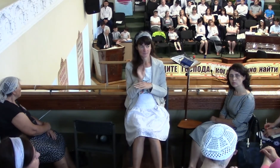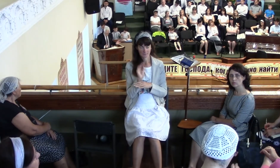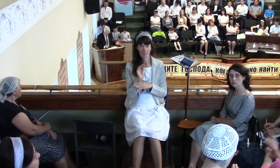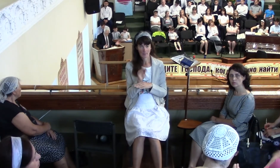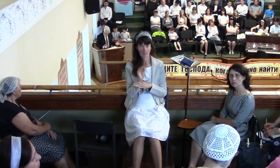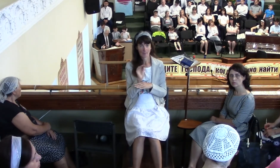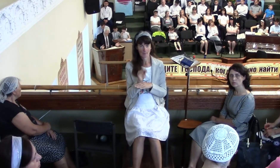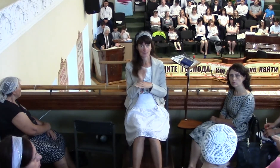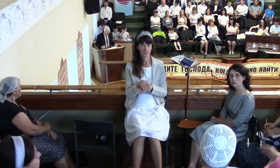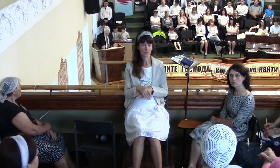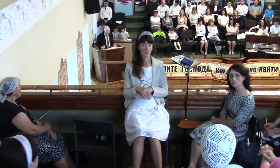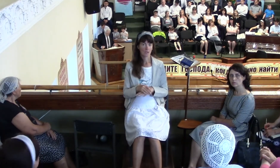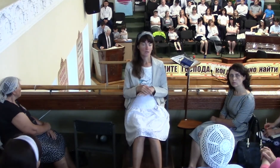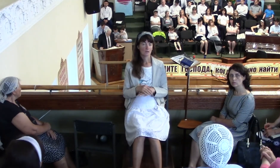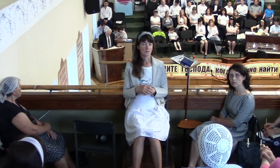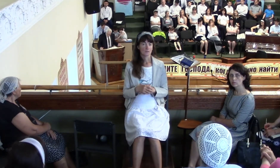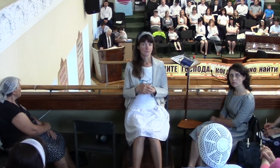горе.